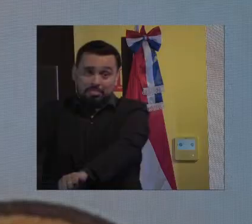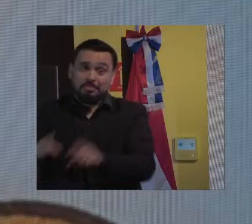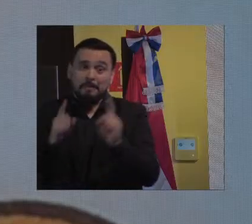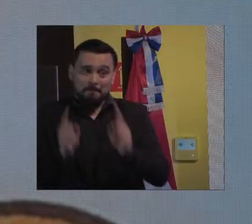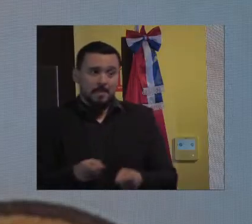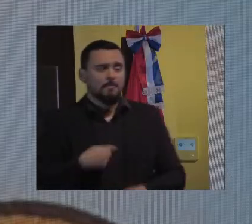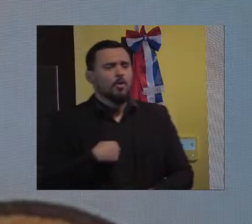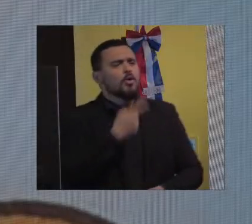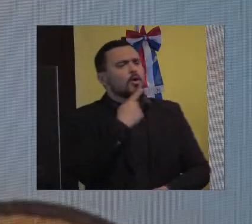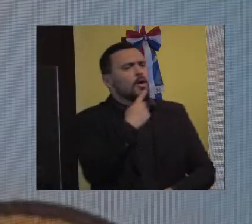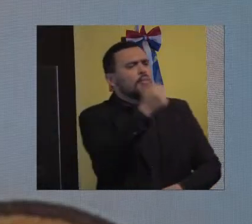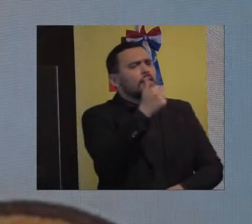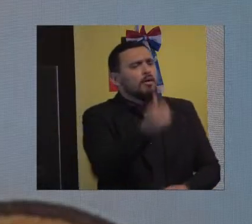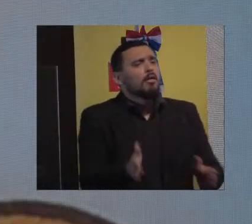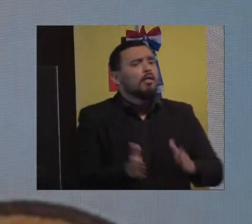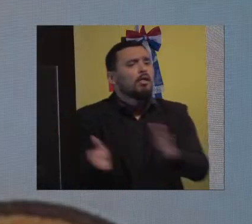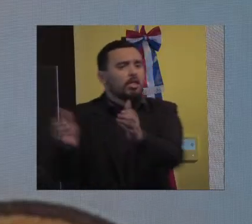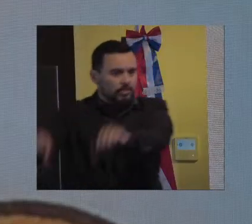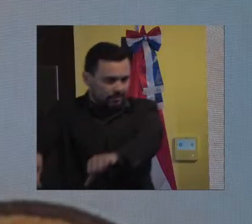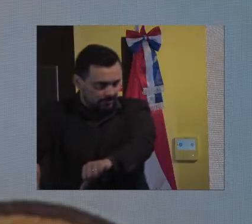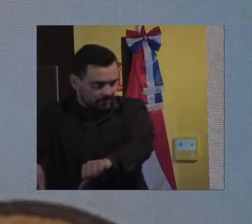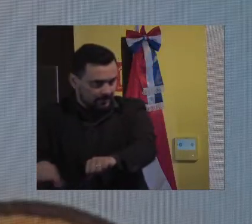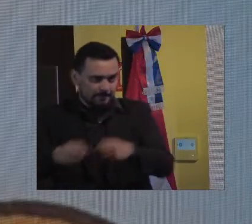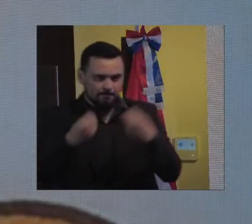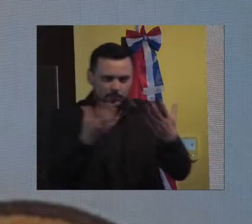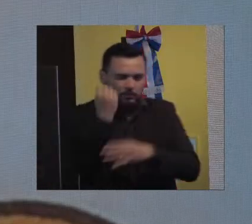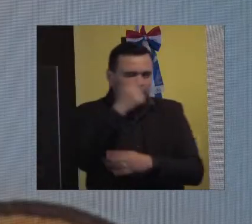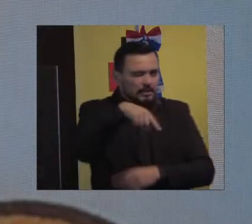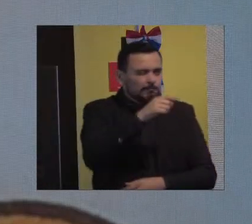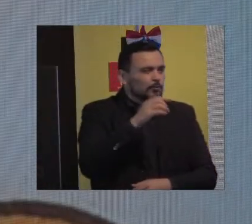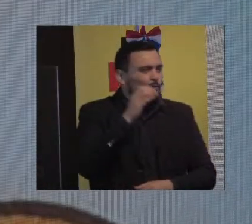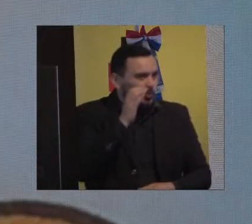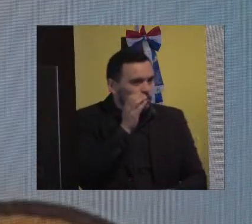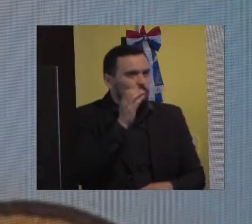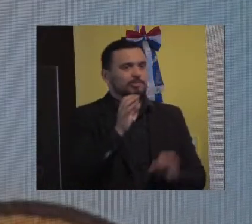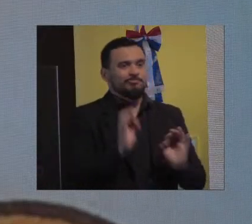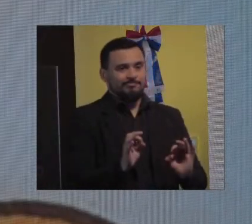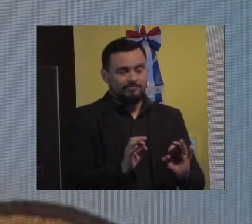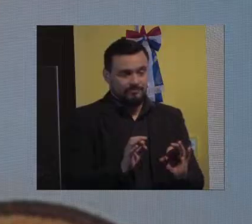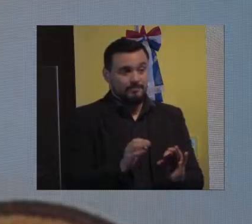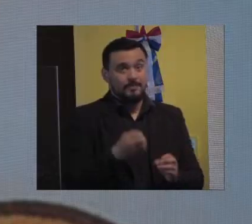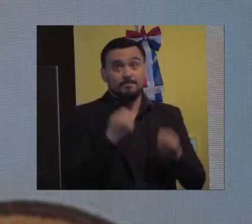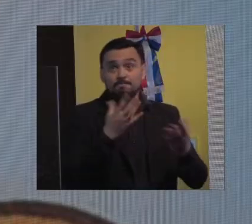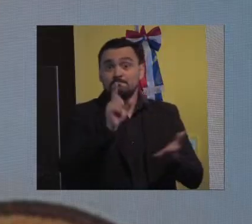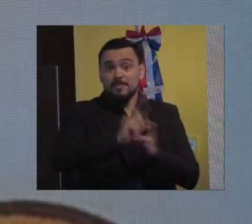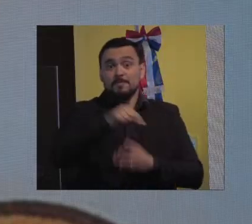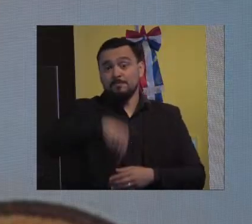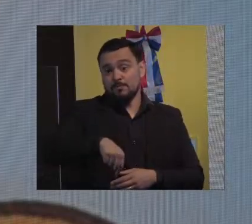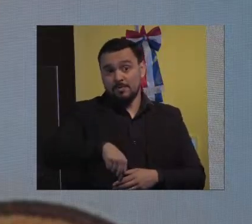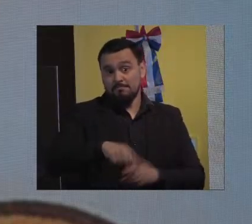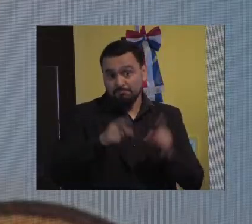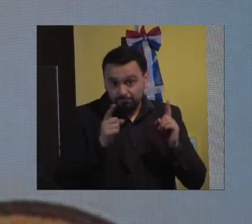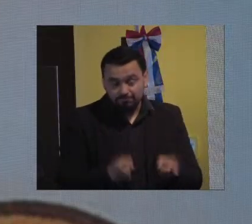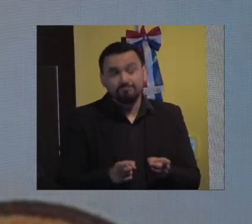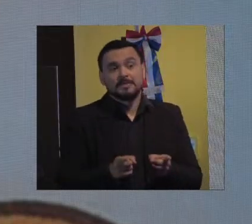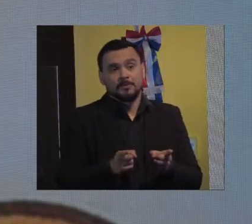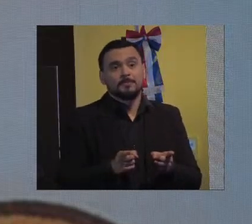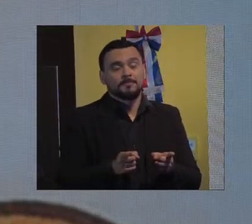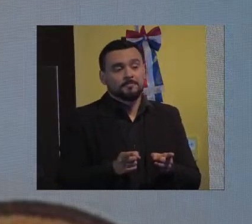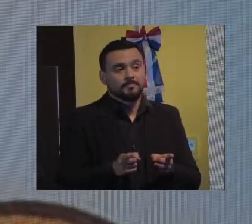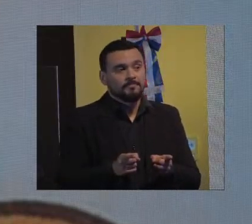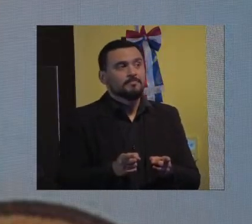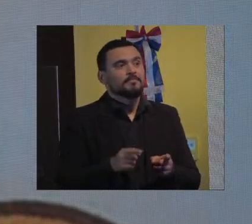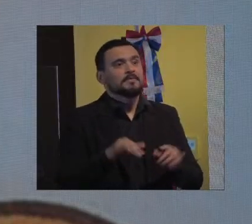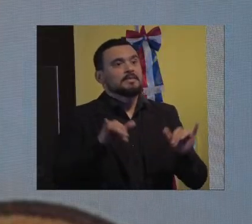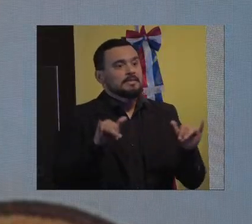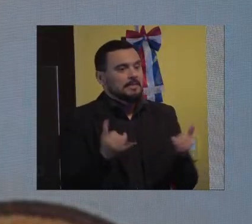Entonces, nuestra idea y nuestro compromiso para hacerlo. Hoy, en esta misma casa, esta noche, se va a